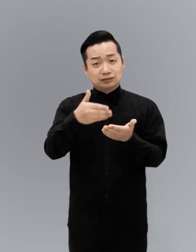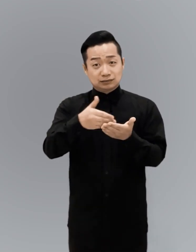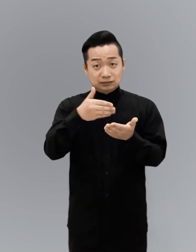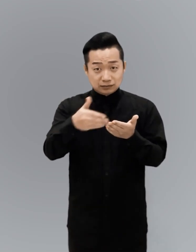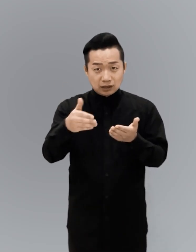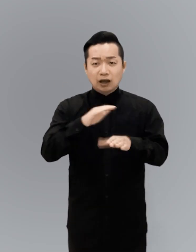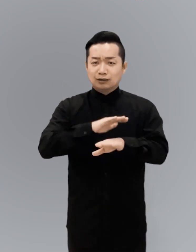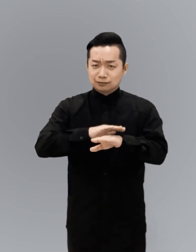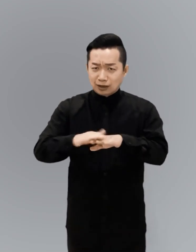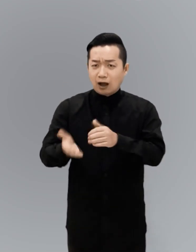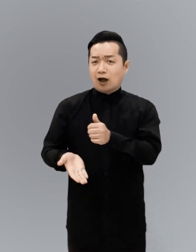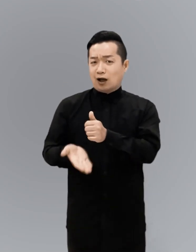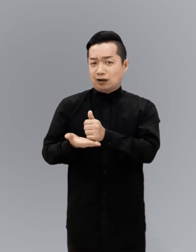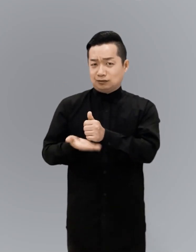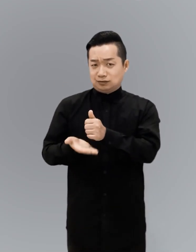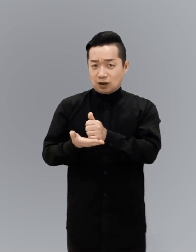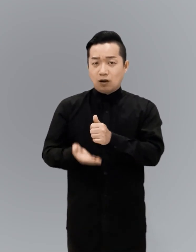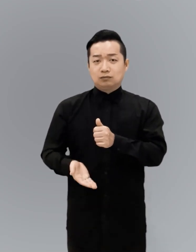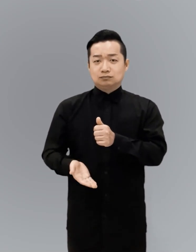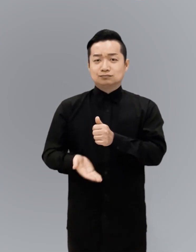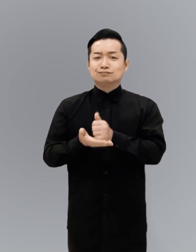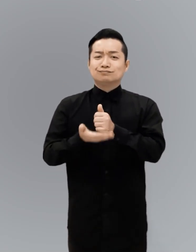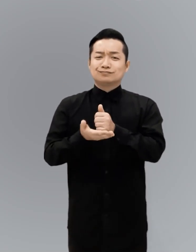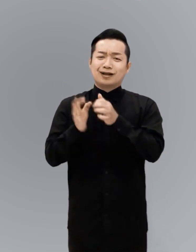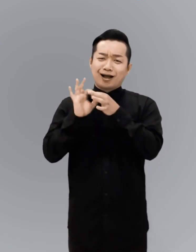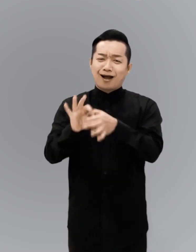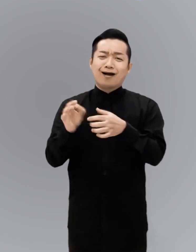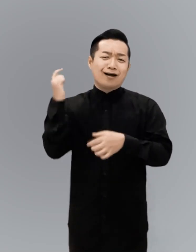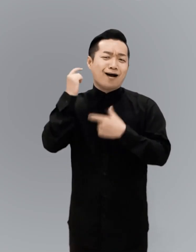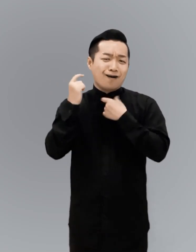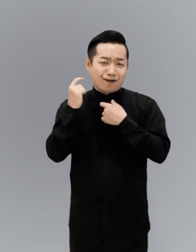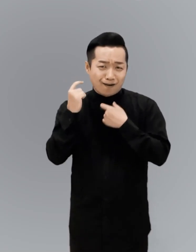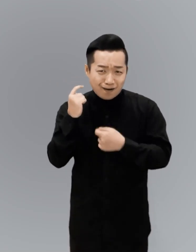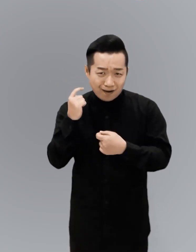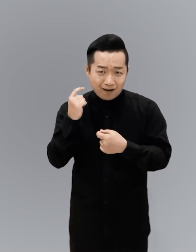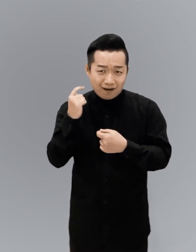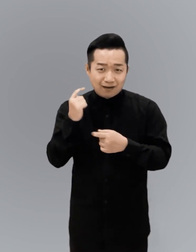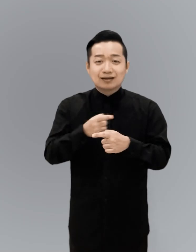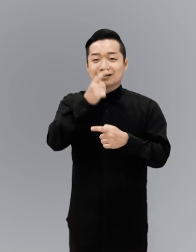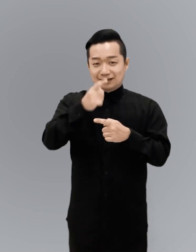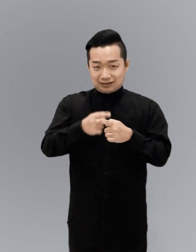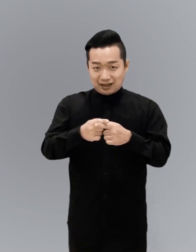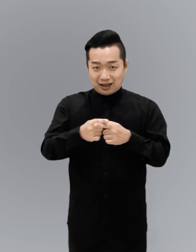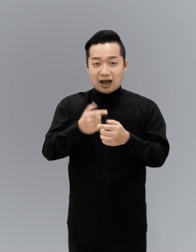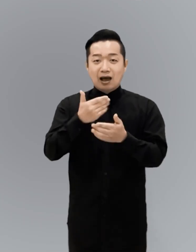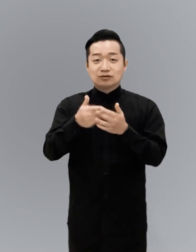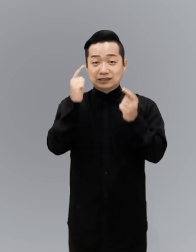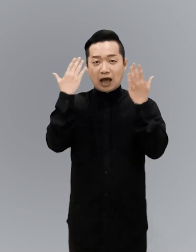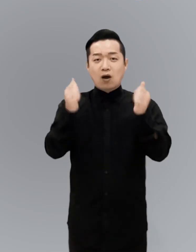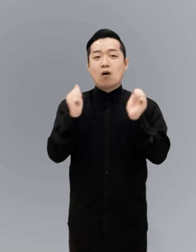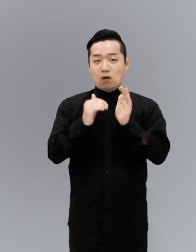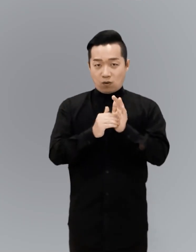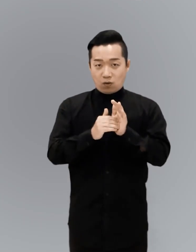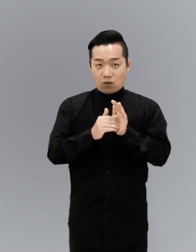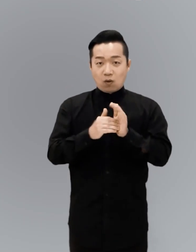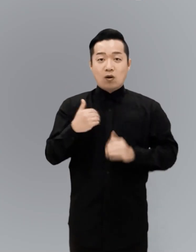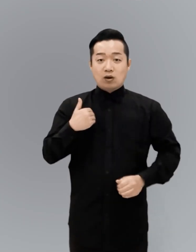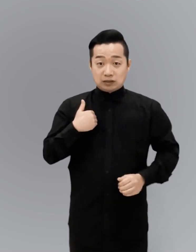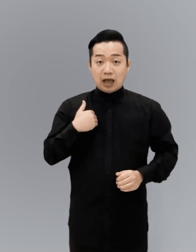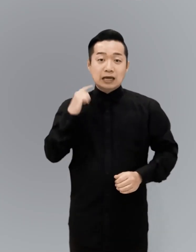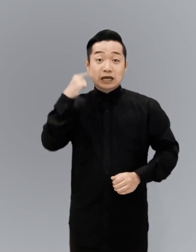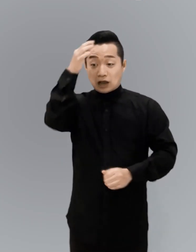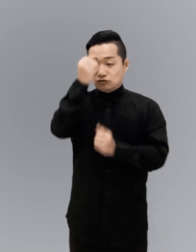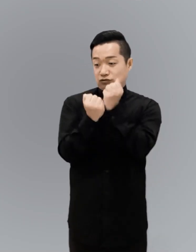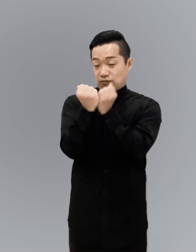적서부터 그림을 그리며 잘 그린다고 하니까 그 칭찬을 계속 받고 싶어서 그리면서 미술대학까지 나왔고요. 큐레이터를